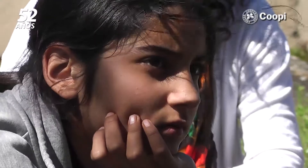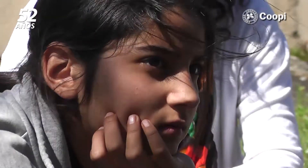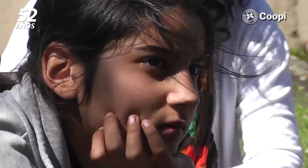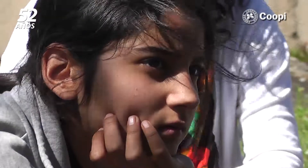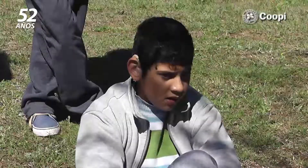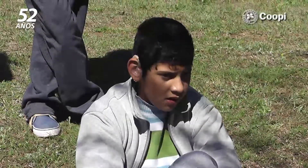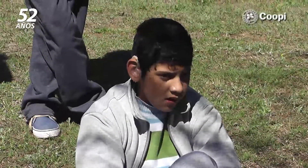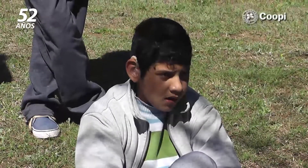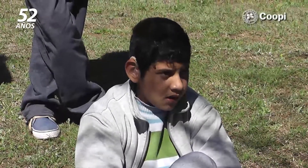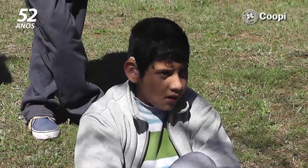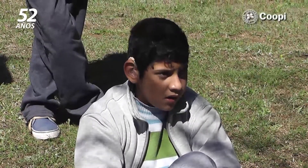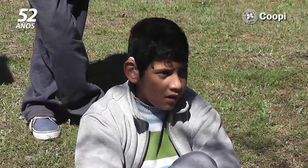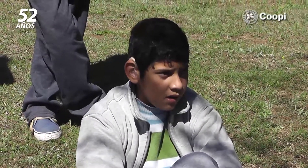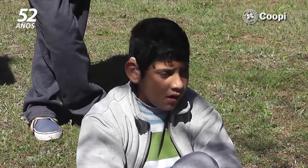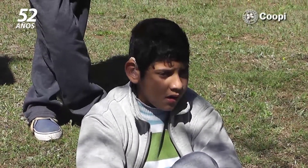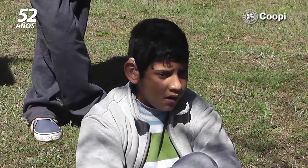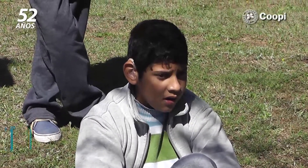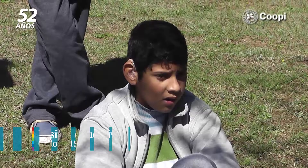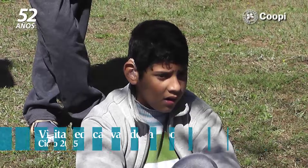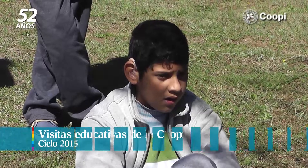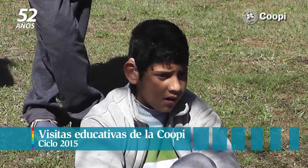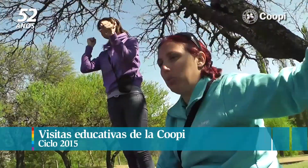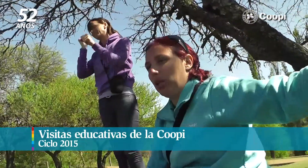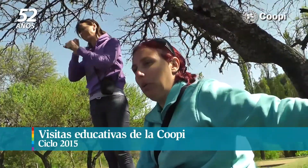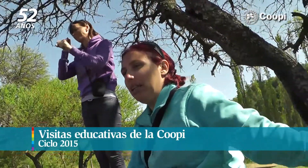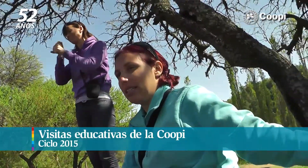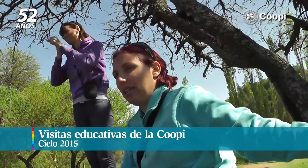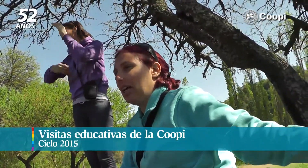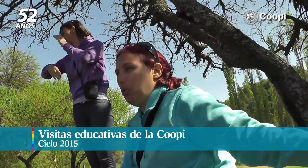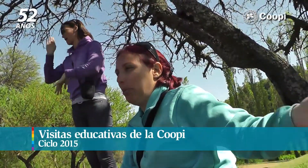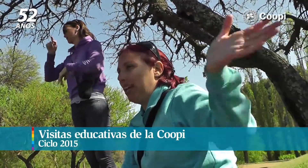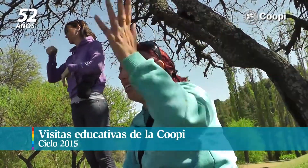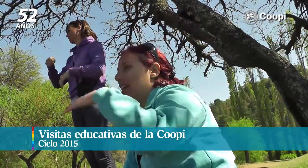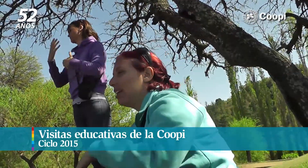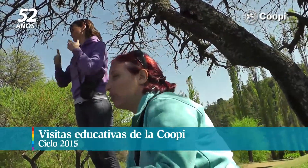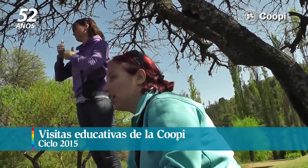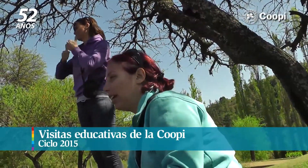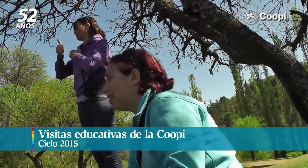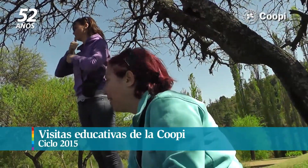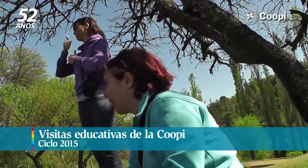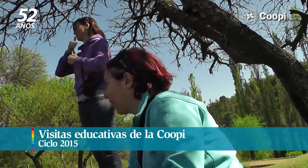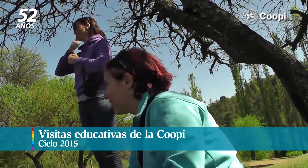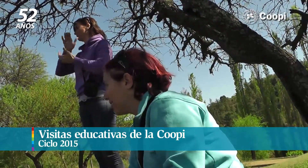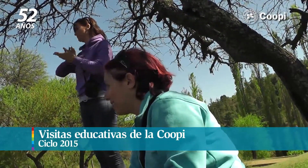en el agua y mucho trabajo para hacer acá para potabilizar el agua, para quitarle toda la tierra,